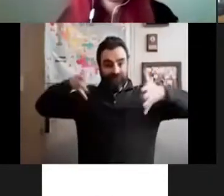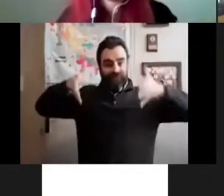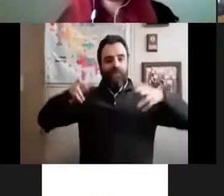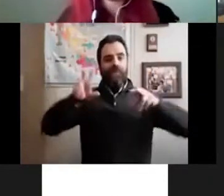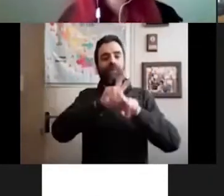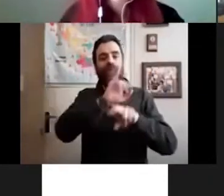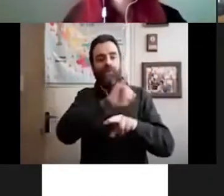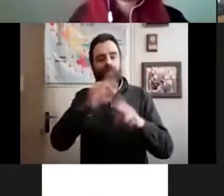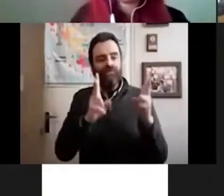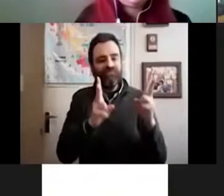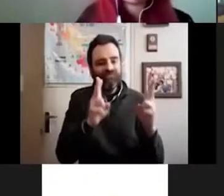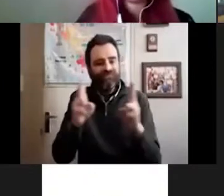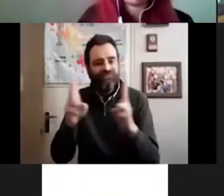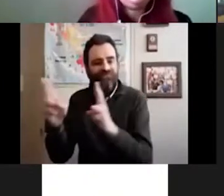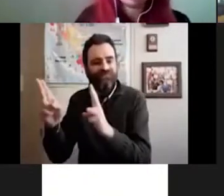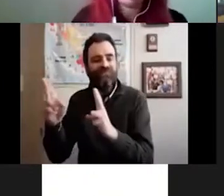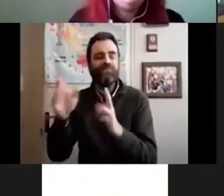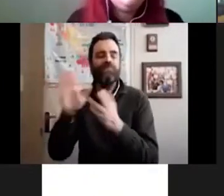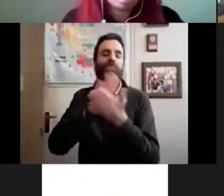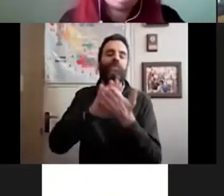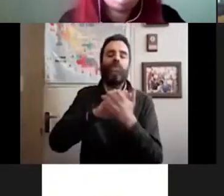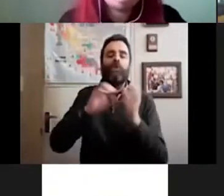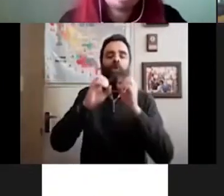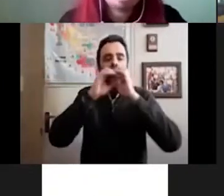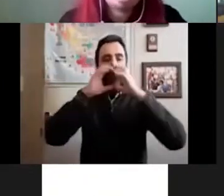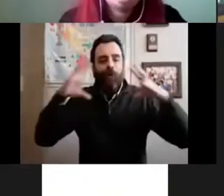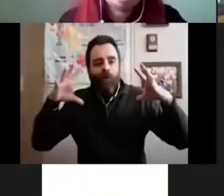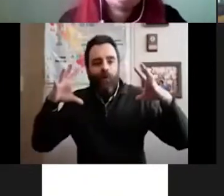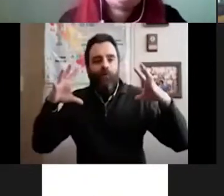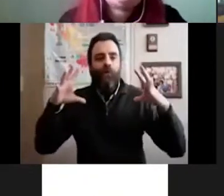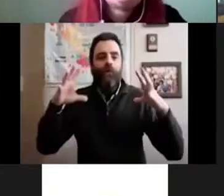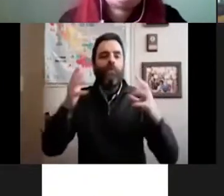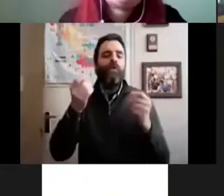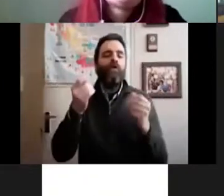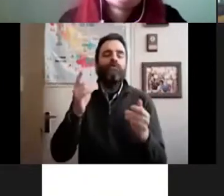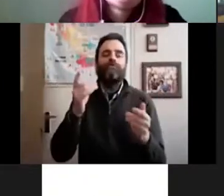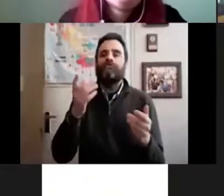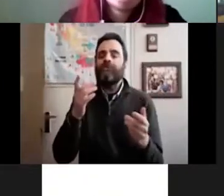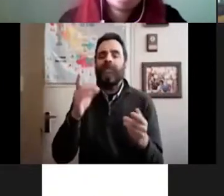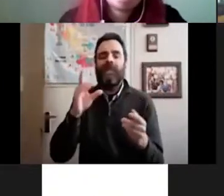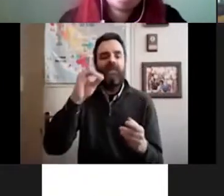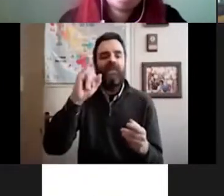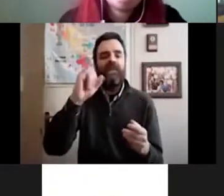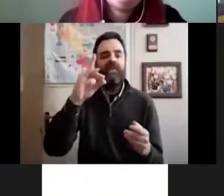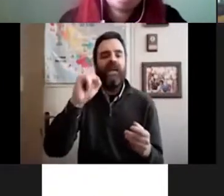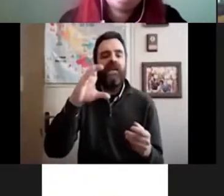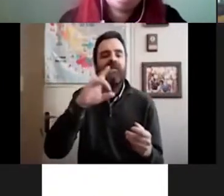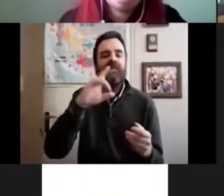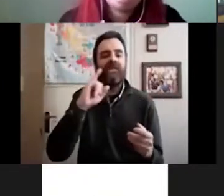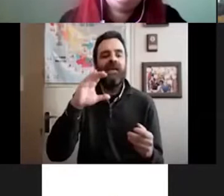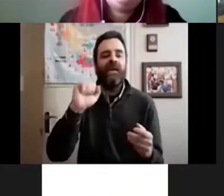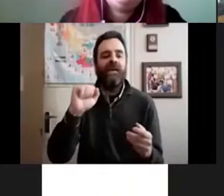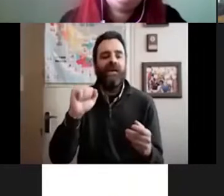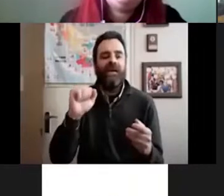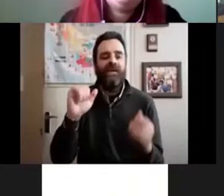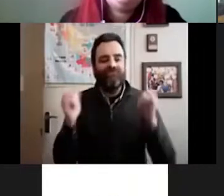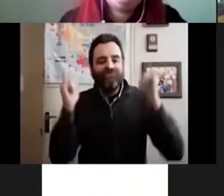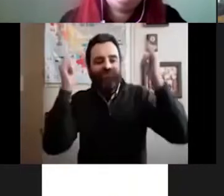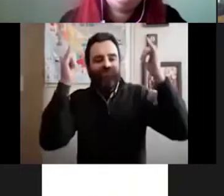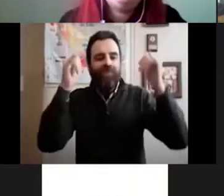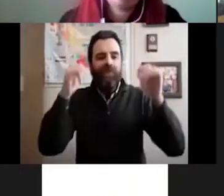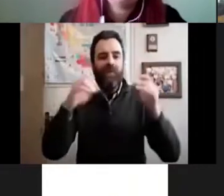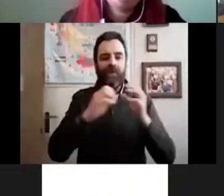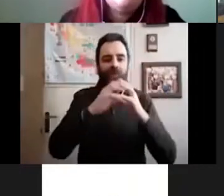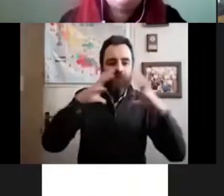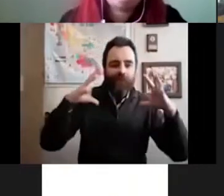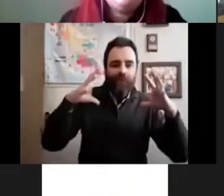Por ejemplo, en este video iba asignando, iba mostrando, luego lo editaba, por ejemplo, con un globo,